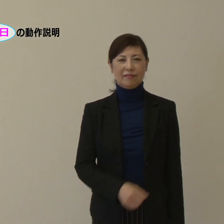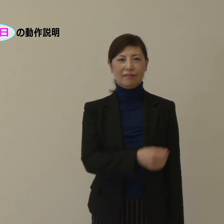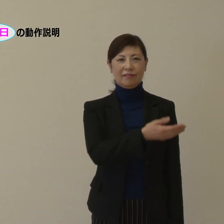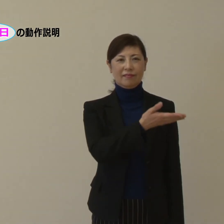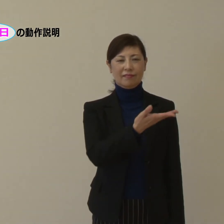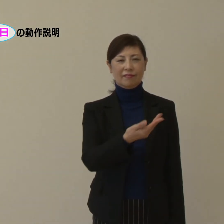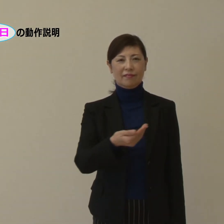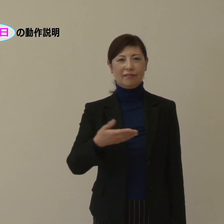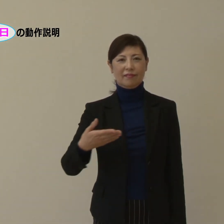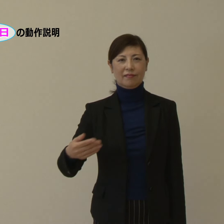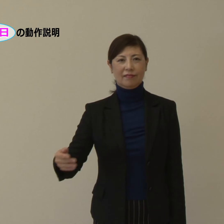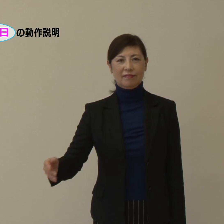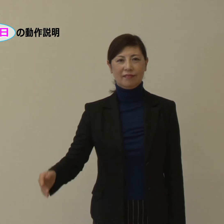水曜日、